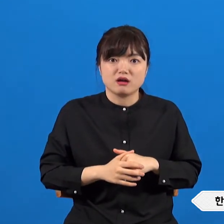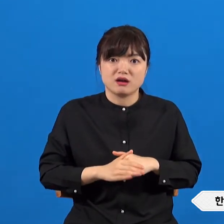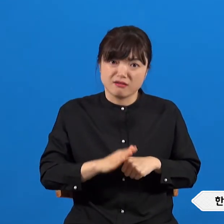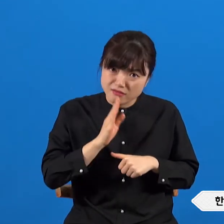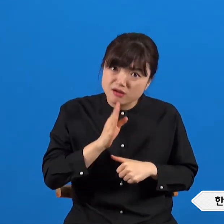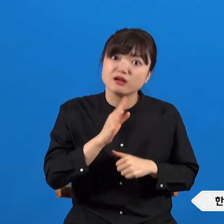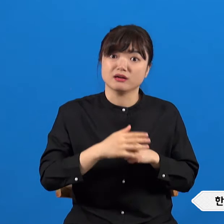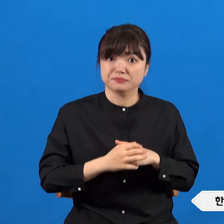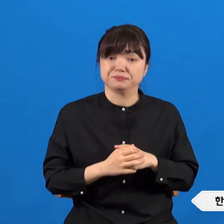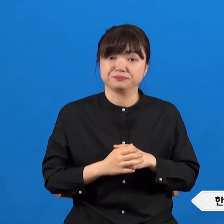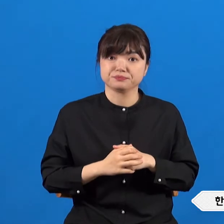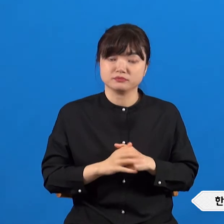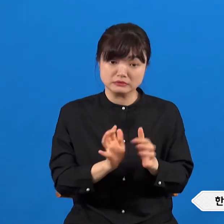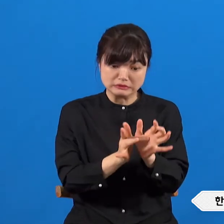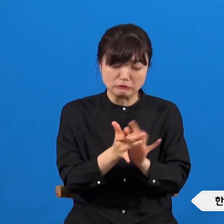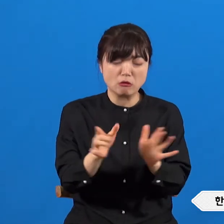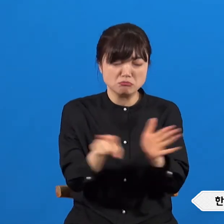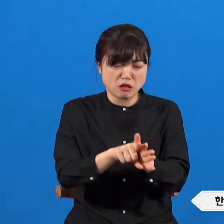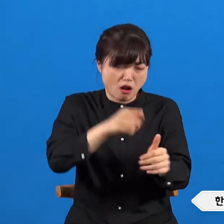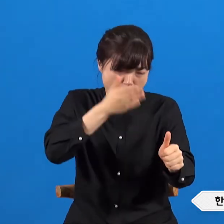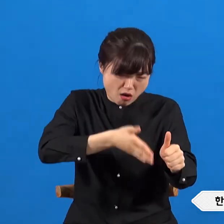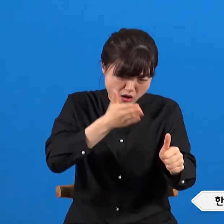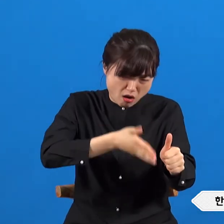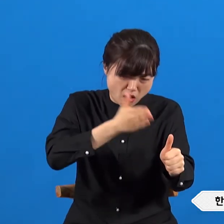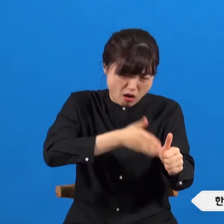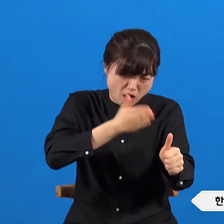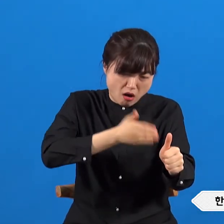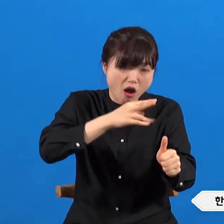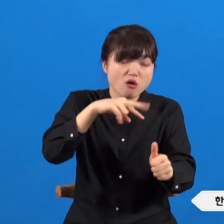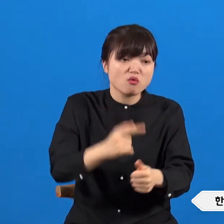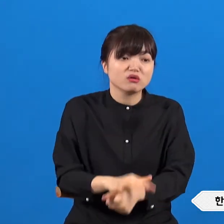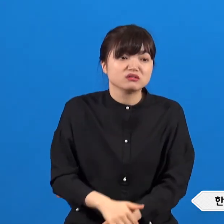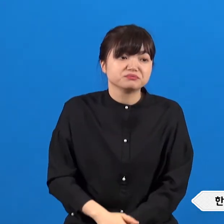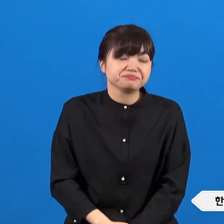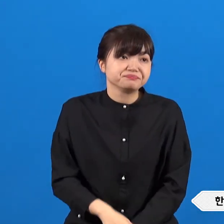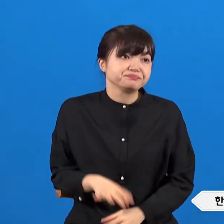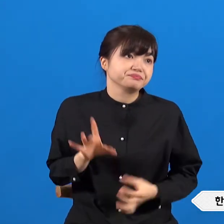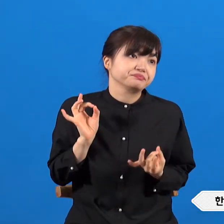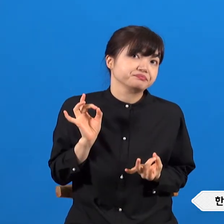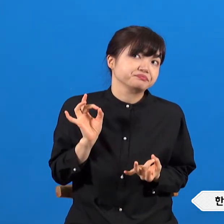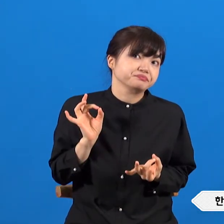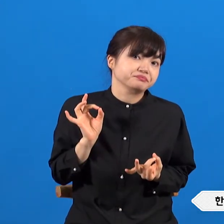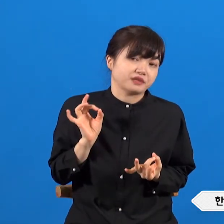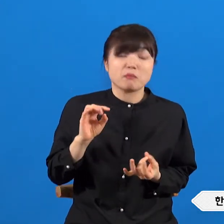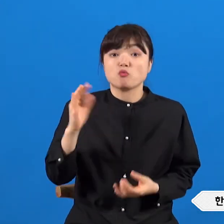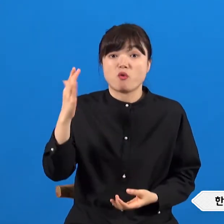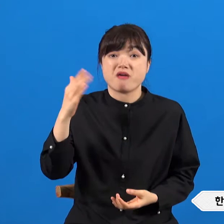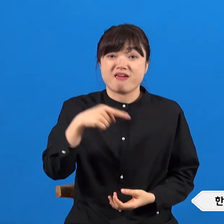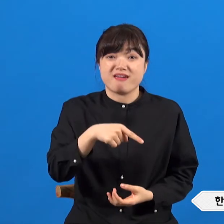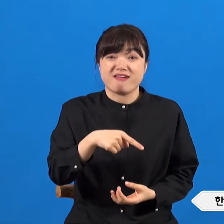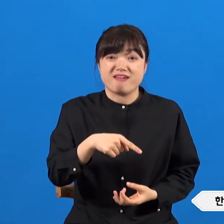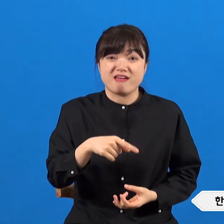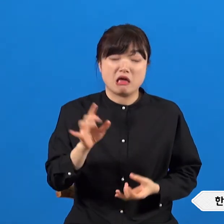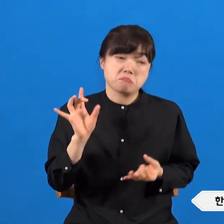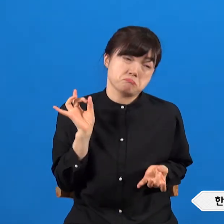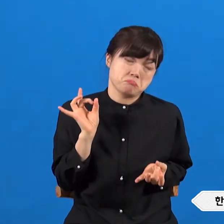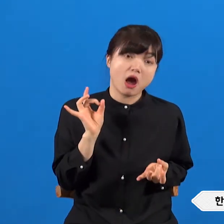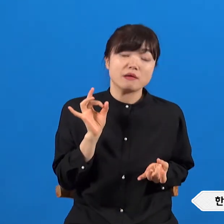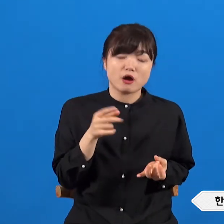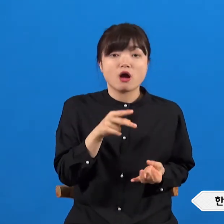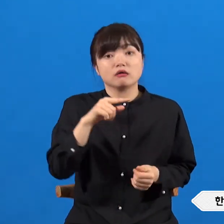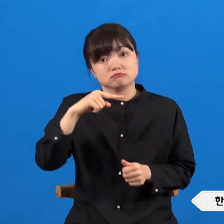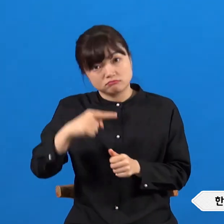정말 그렇습니다. 예수 믿으라고 그렇게 권하는데도 가만히 있으면 됩니다. 그러면 지옥 갑니다.